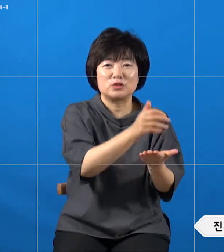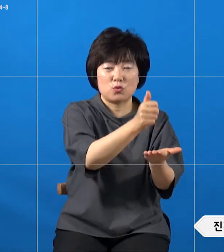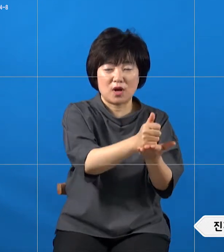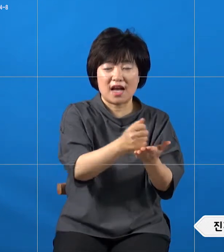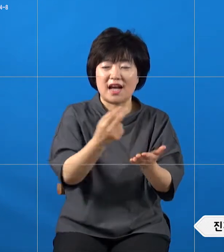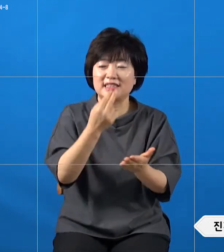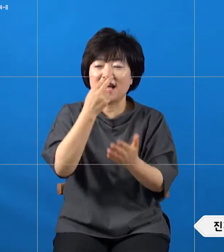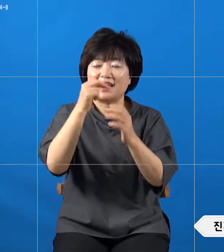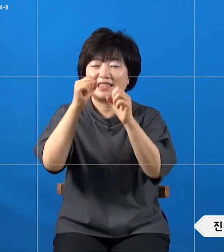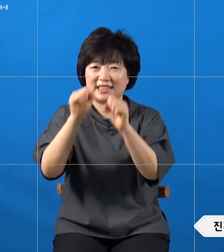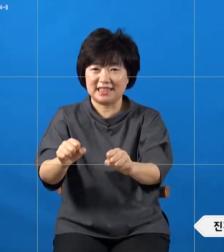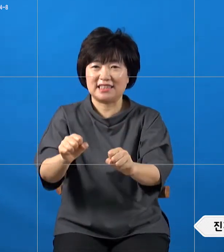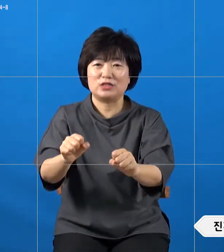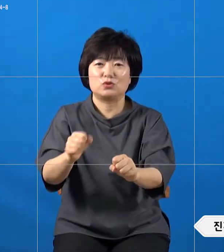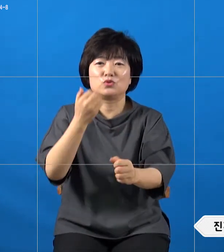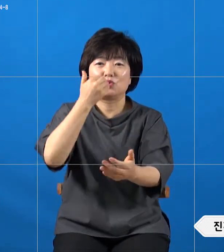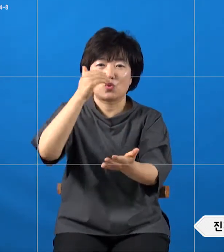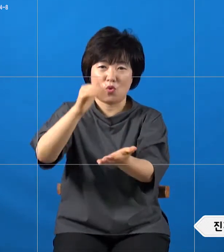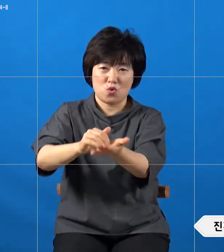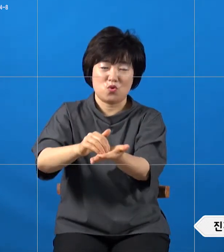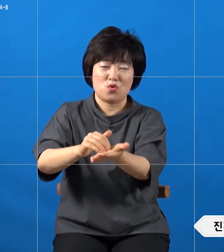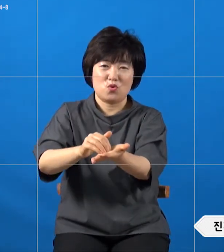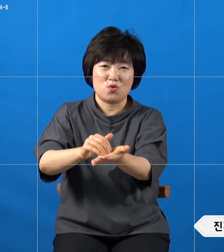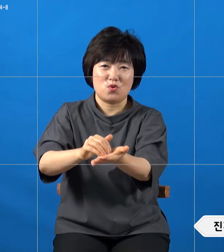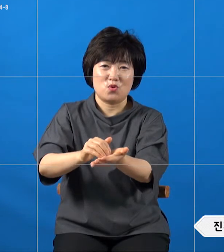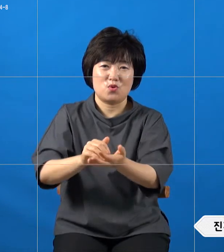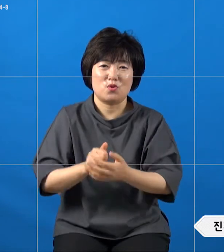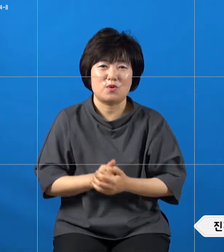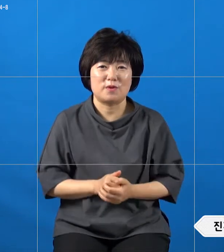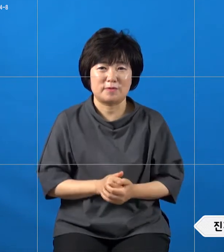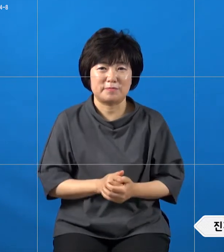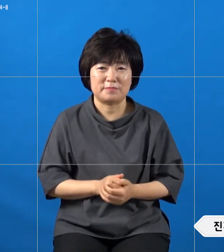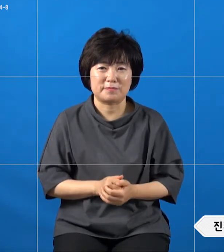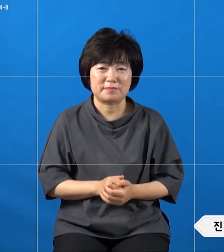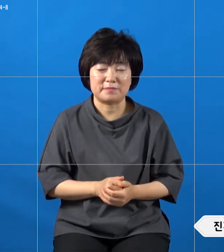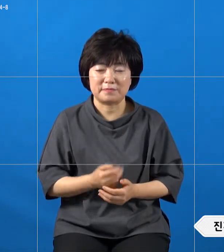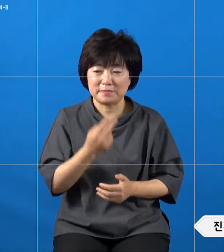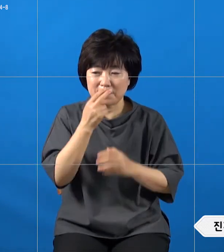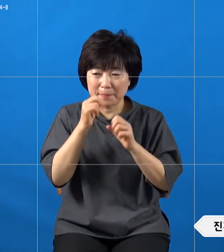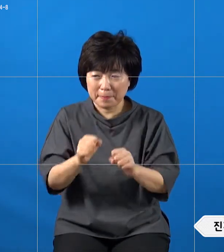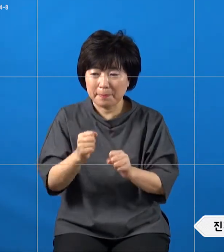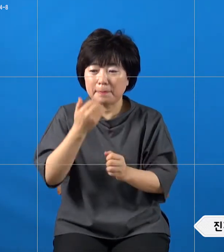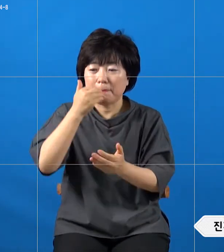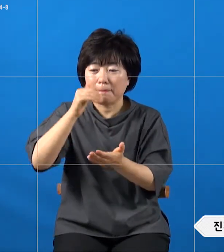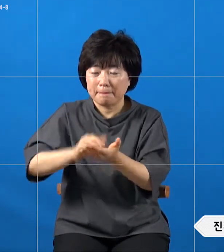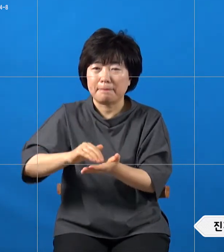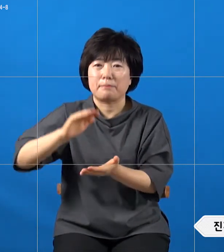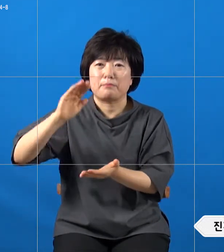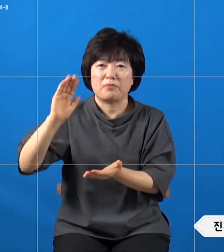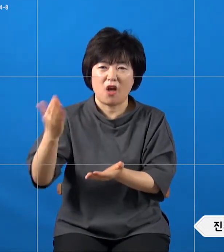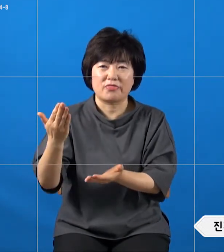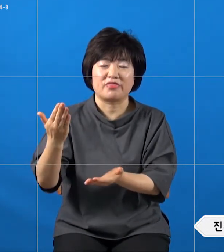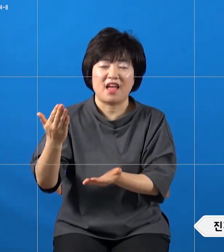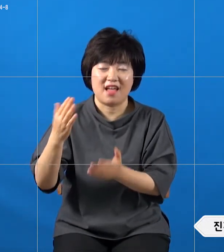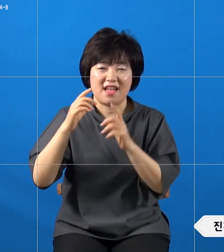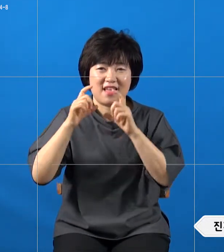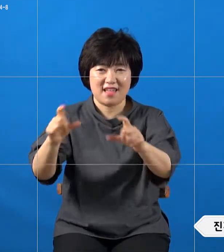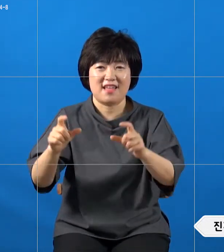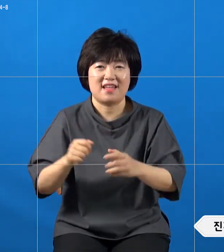그리스도께서 산돌, 산 리빙스톤, 산돌이 되셨다.